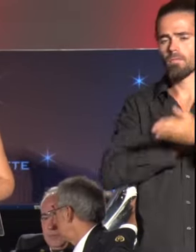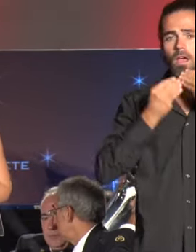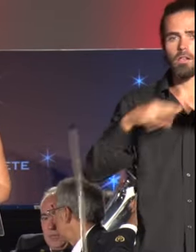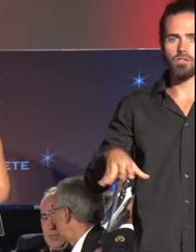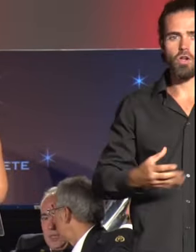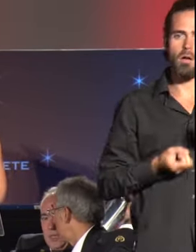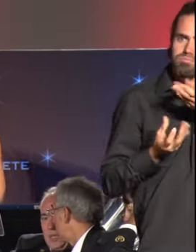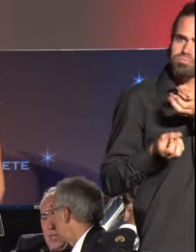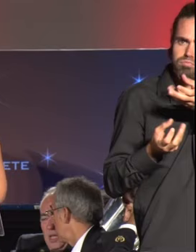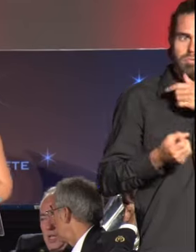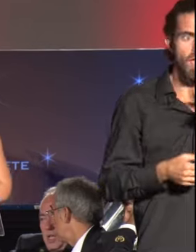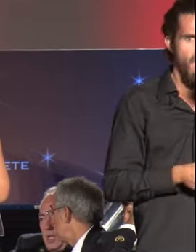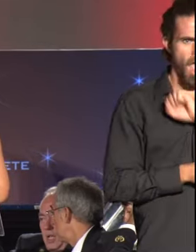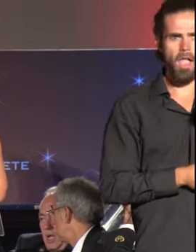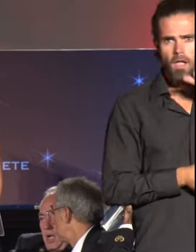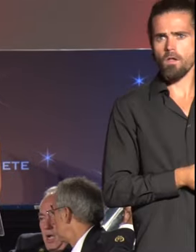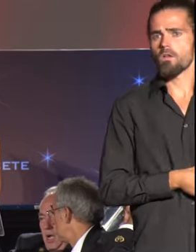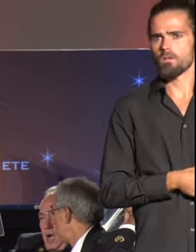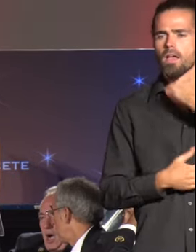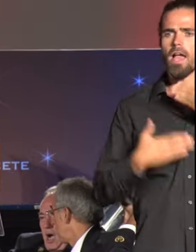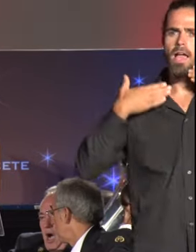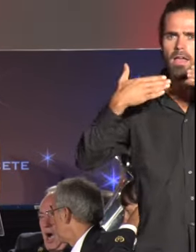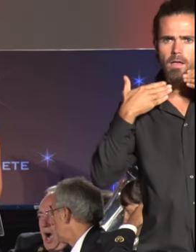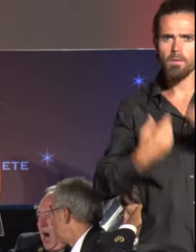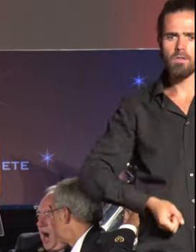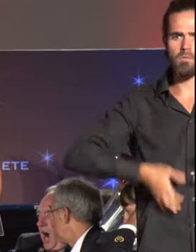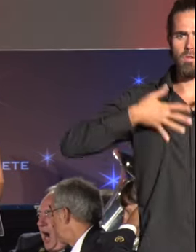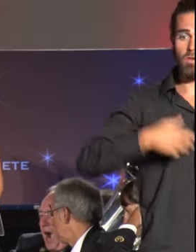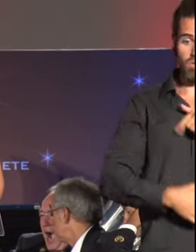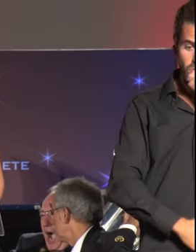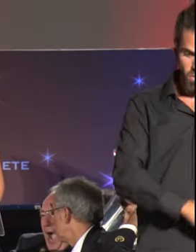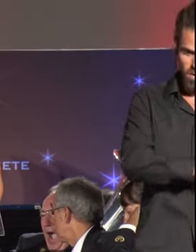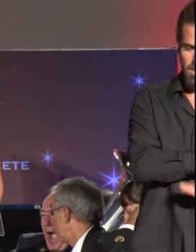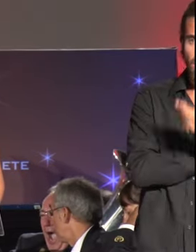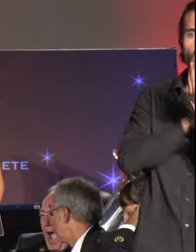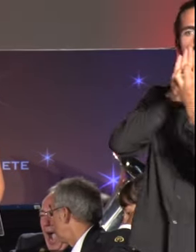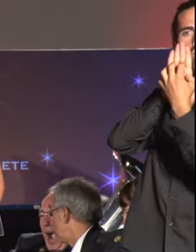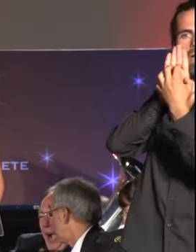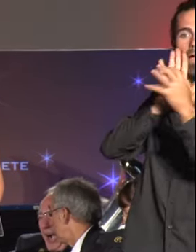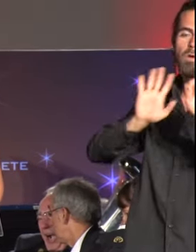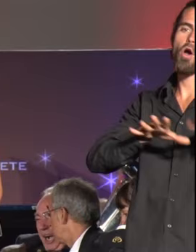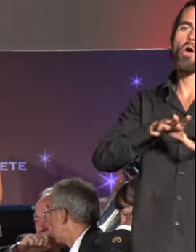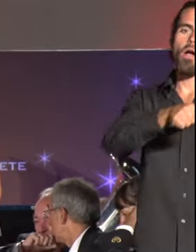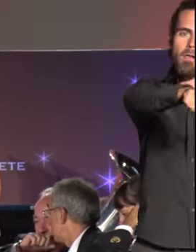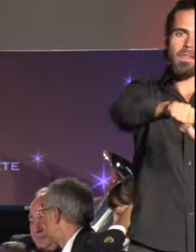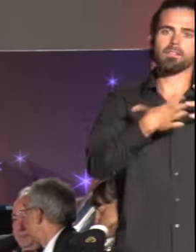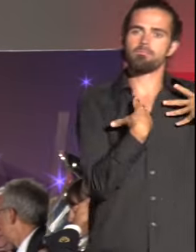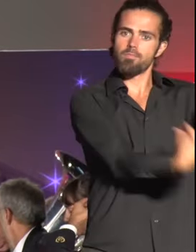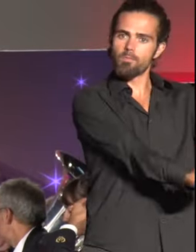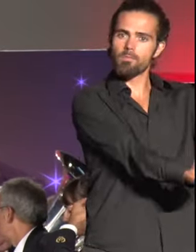añitos. Agradecimiento, emoción, de una conquense de nacimiento, albaceteña de adopción, lo quiero